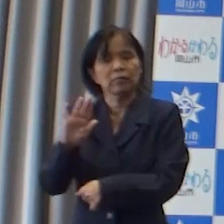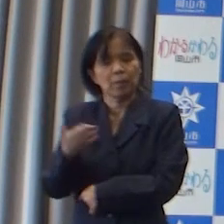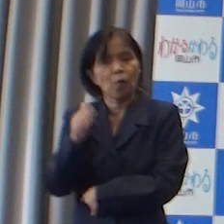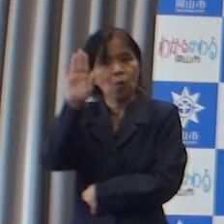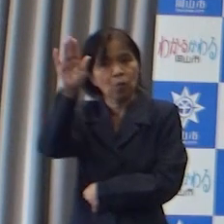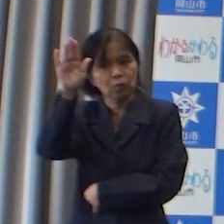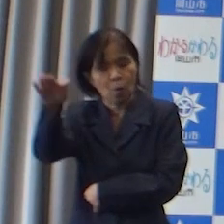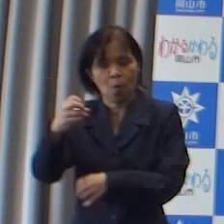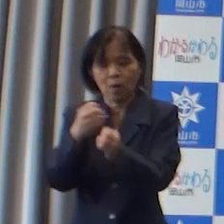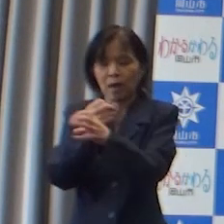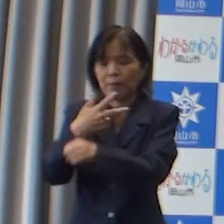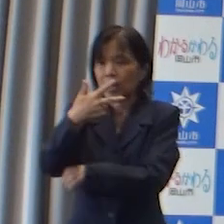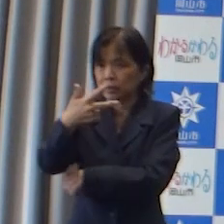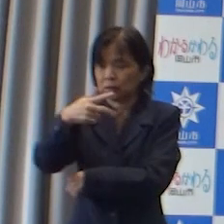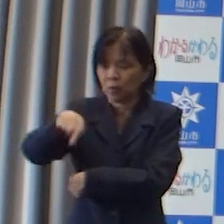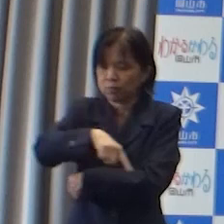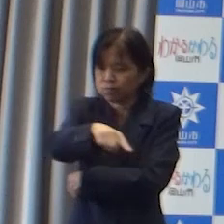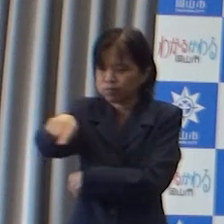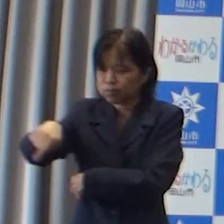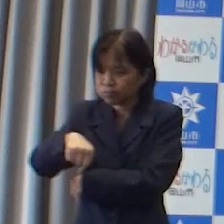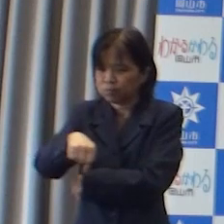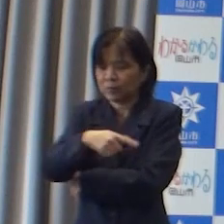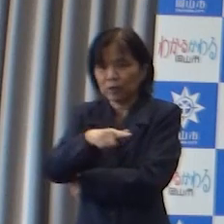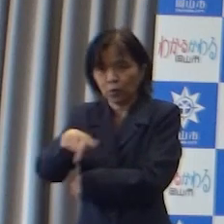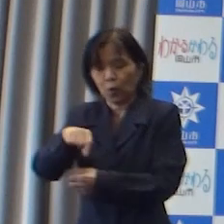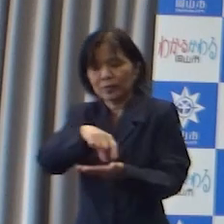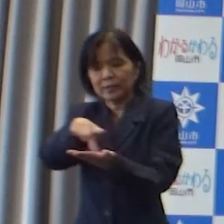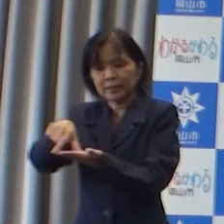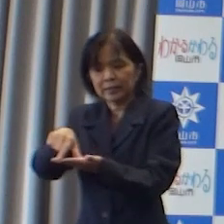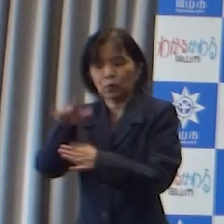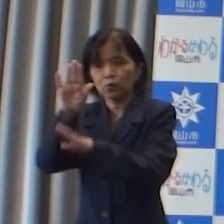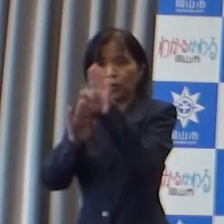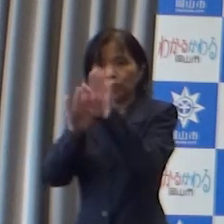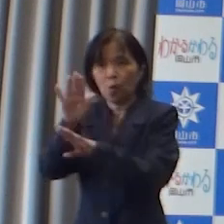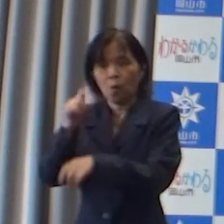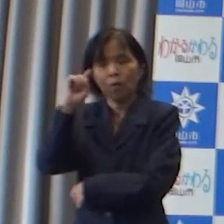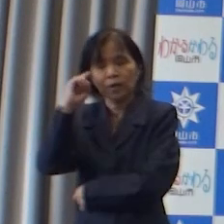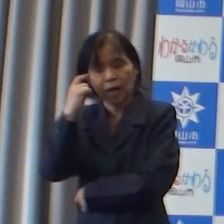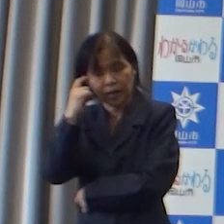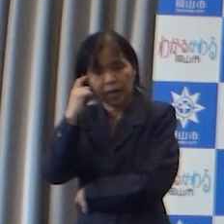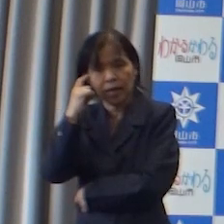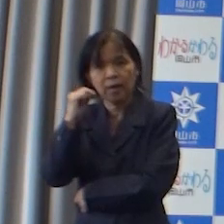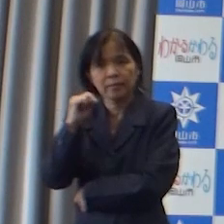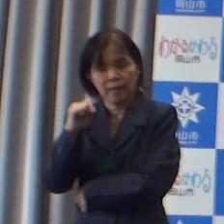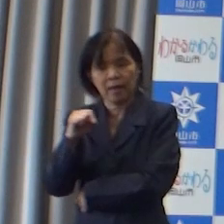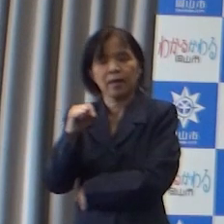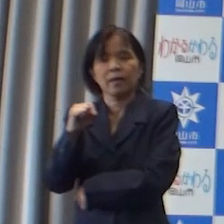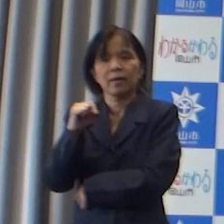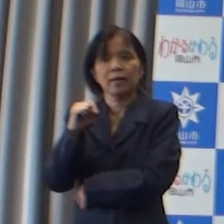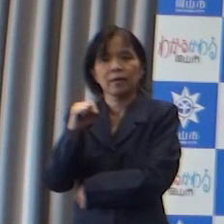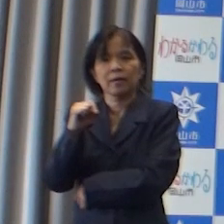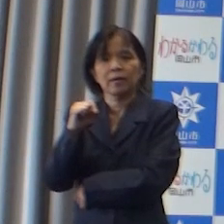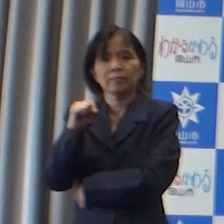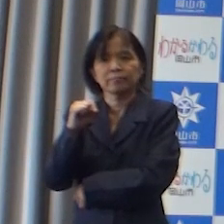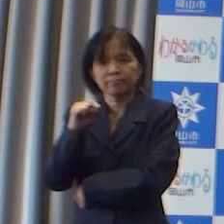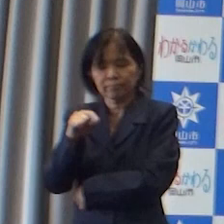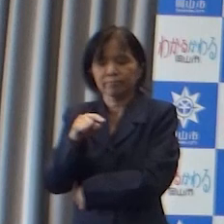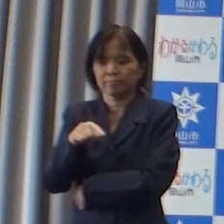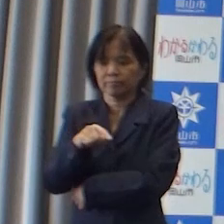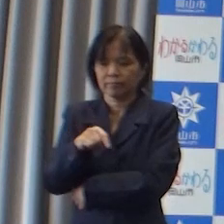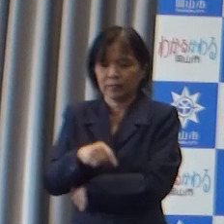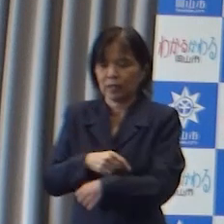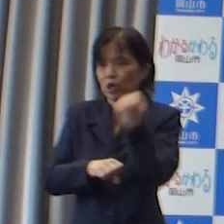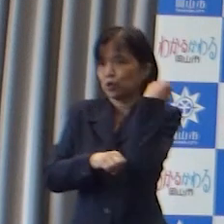み、本社中四国支店等の誘致や既存工場の拠